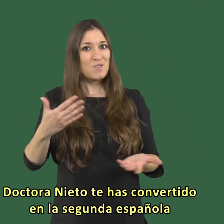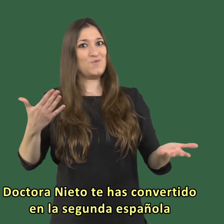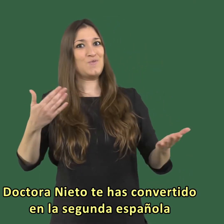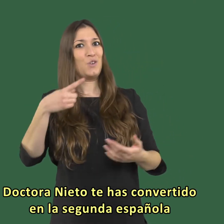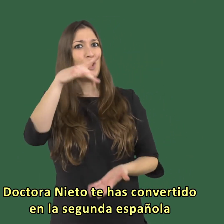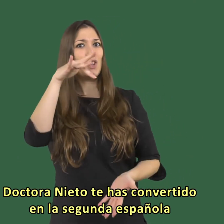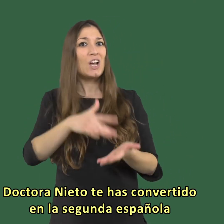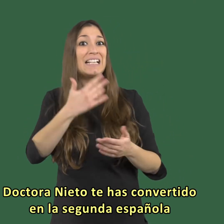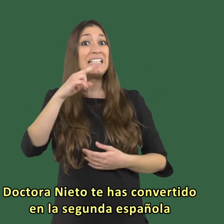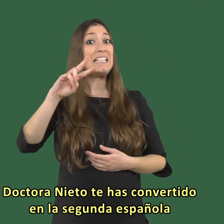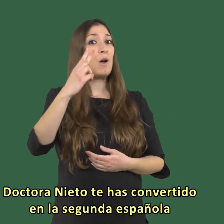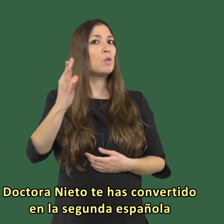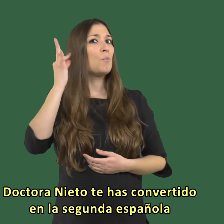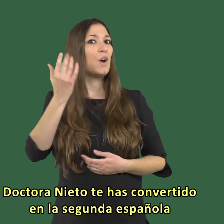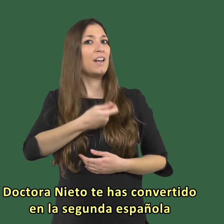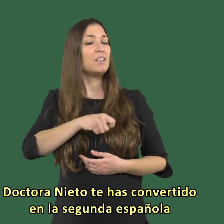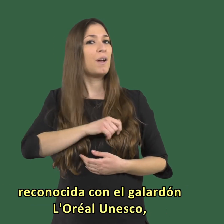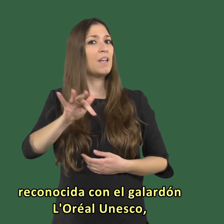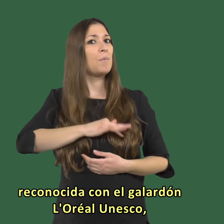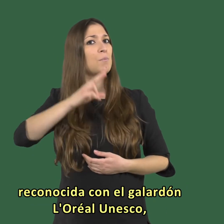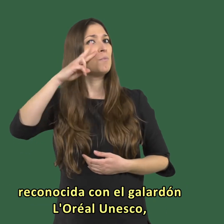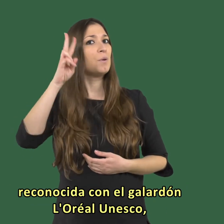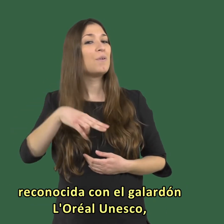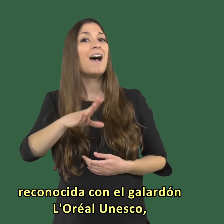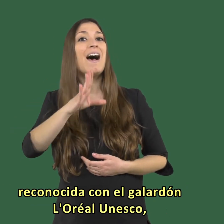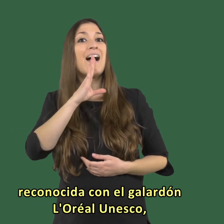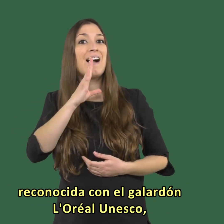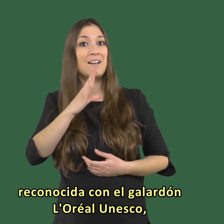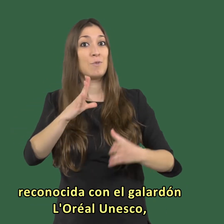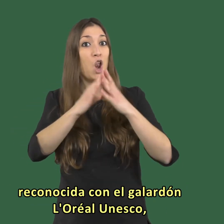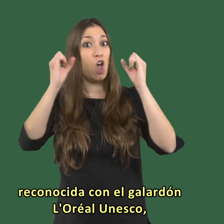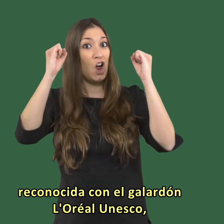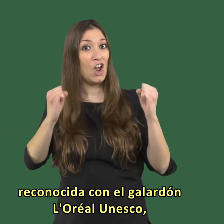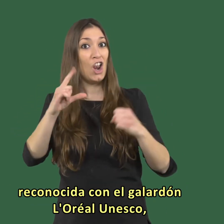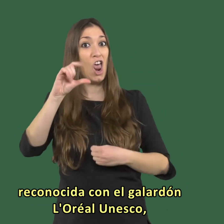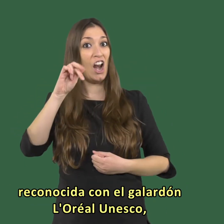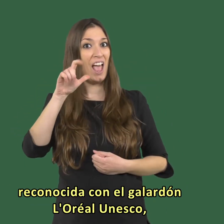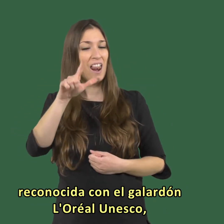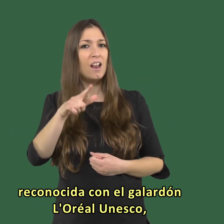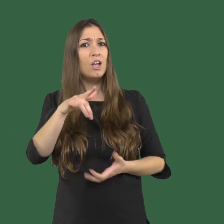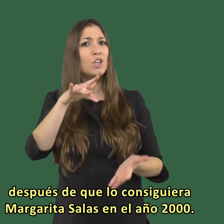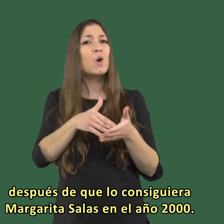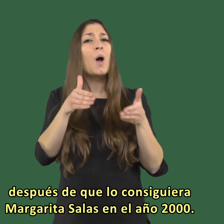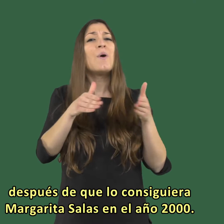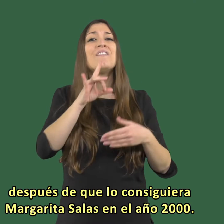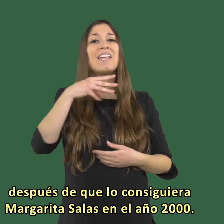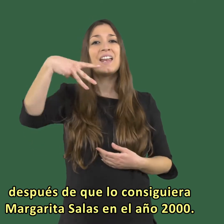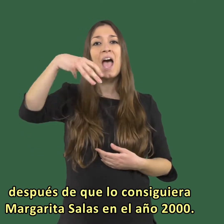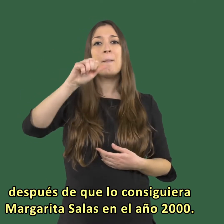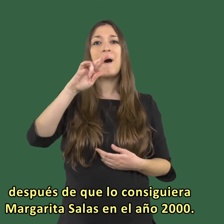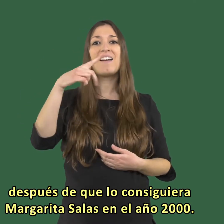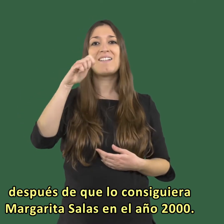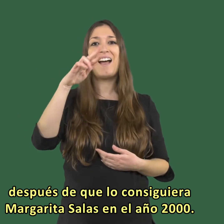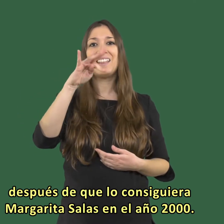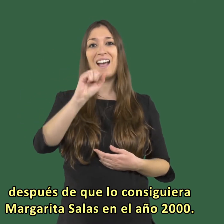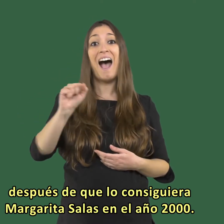te has convertido en la segunda española reconocida con el galardón de la L'Oréal UNESCO después de que lo consiguiera